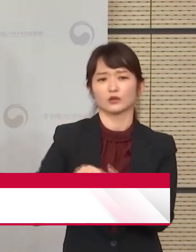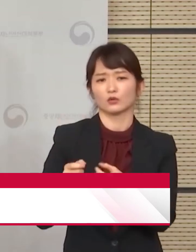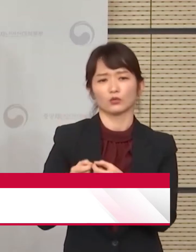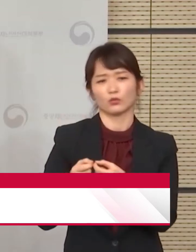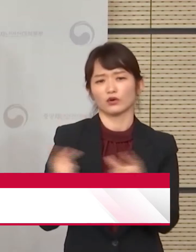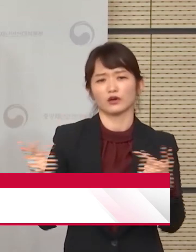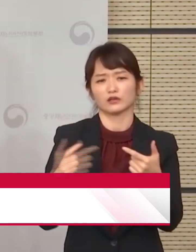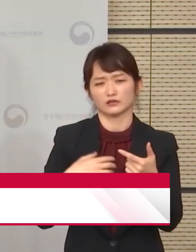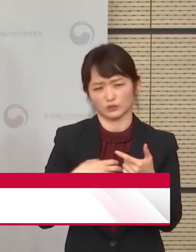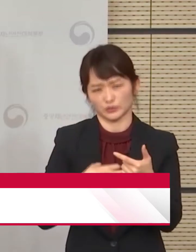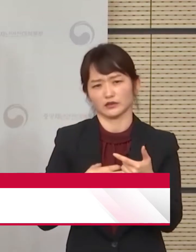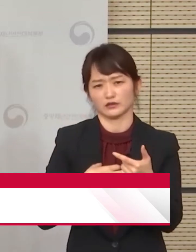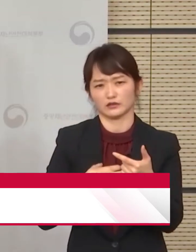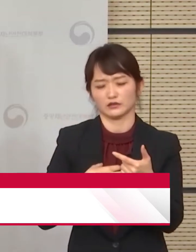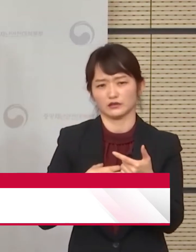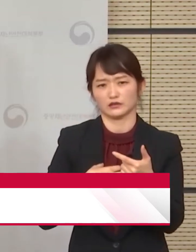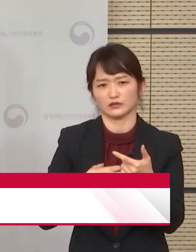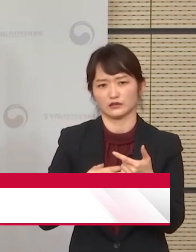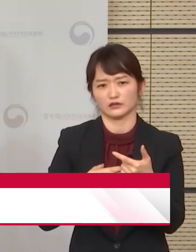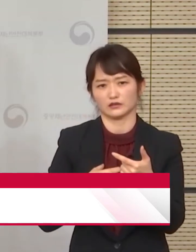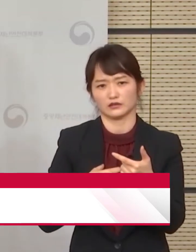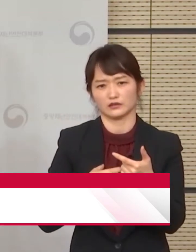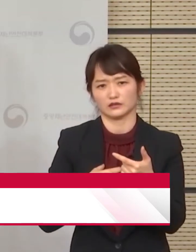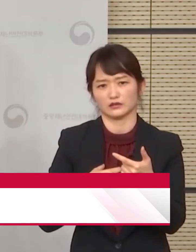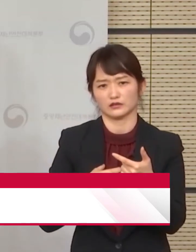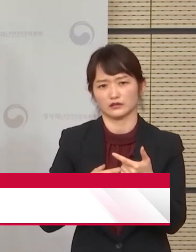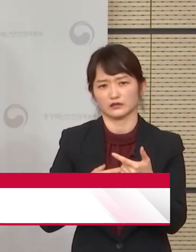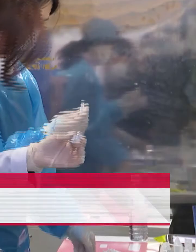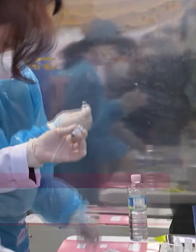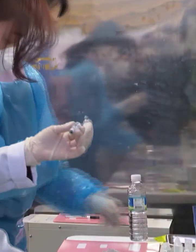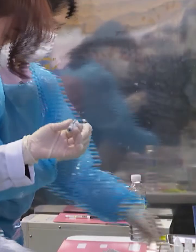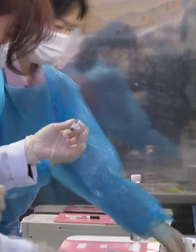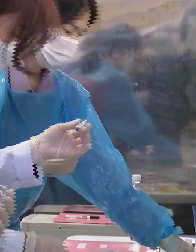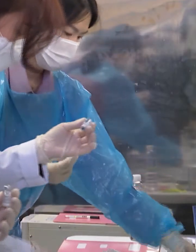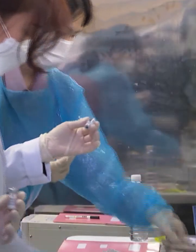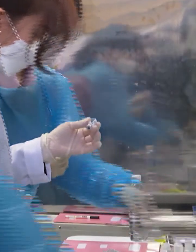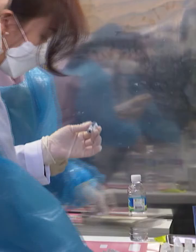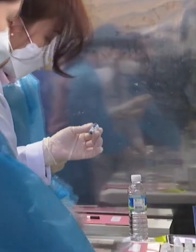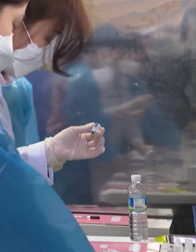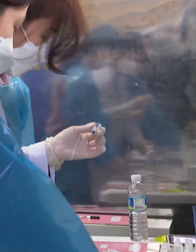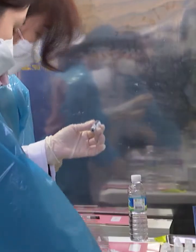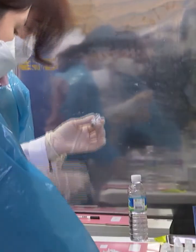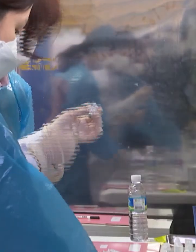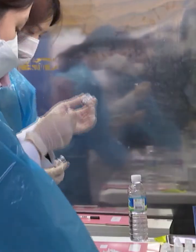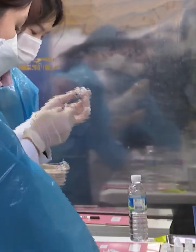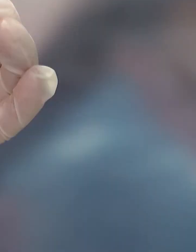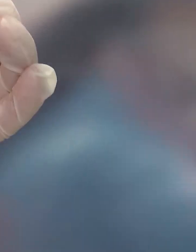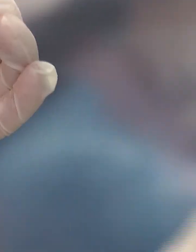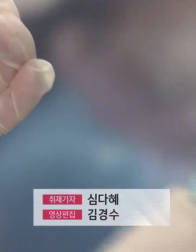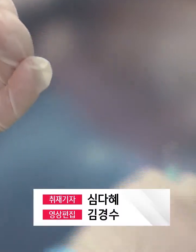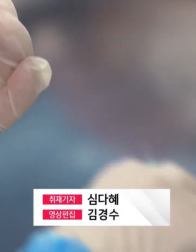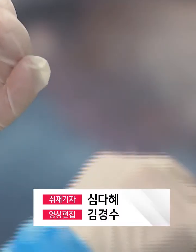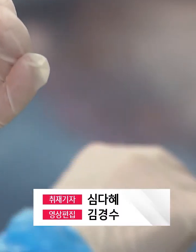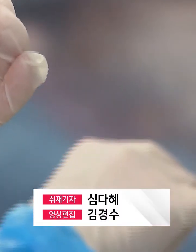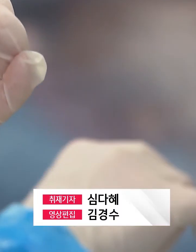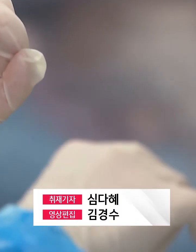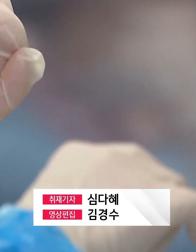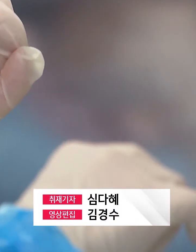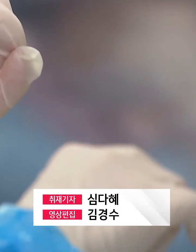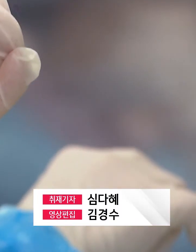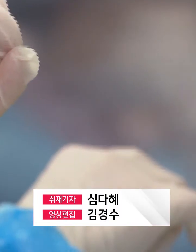때문에 결국은 빨리 접종하시는 것. 서울의 코로나19 백신 접종률은 1차